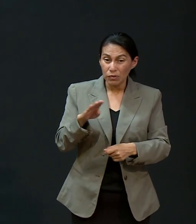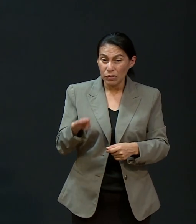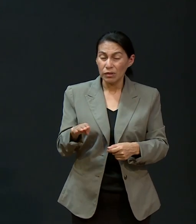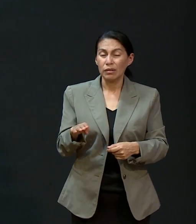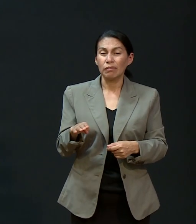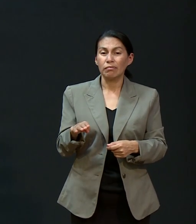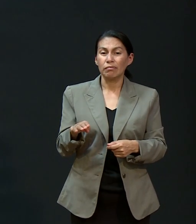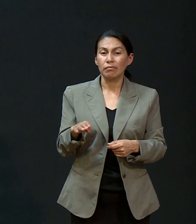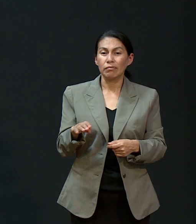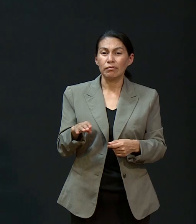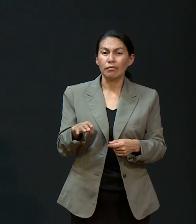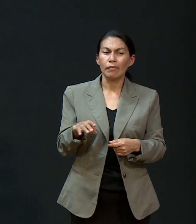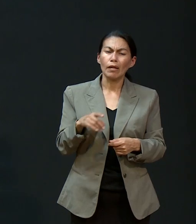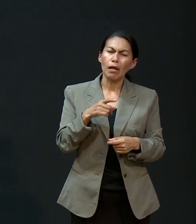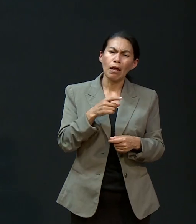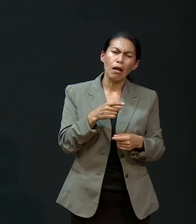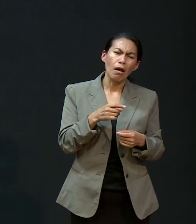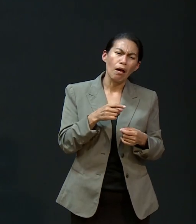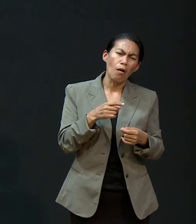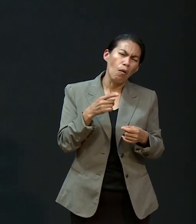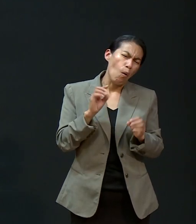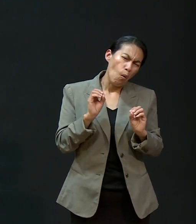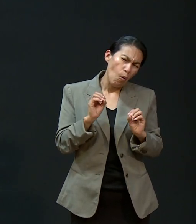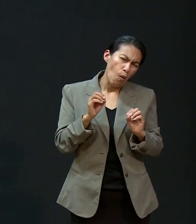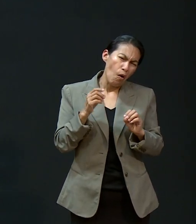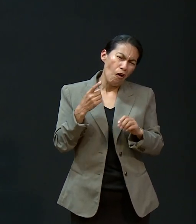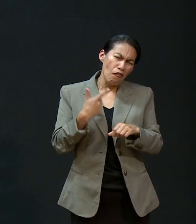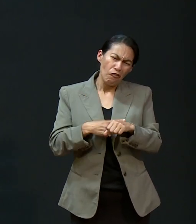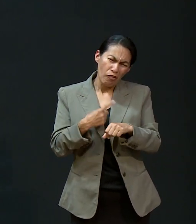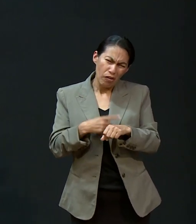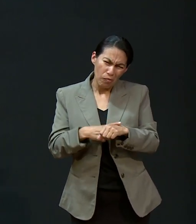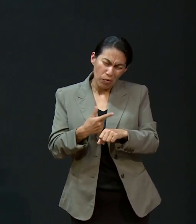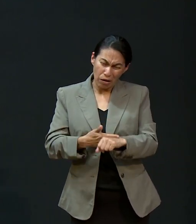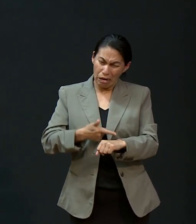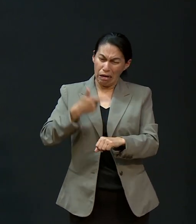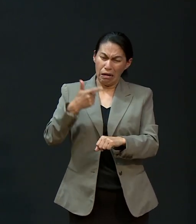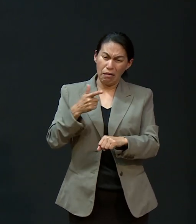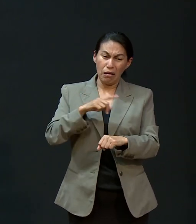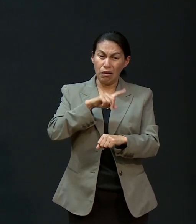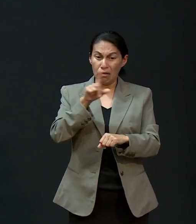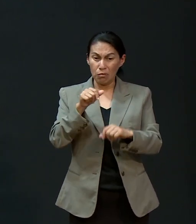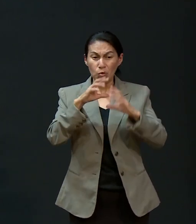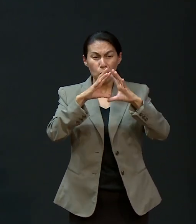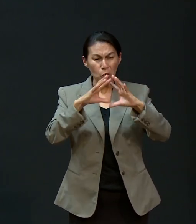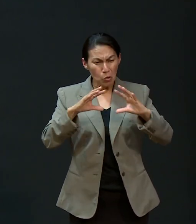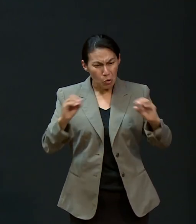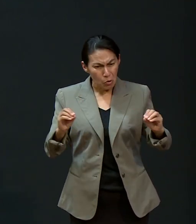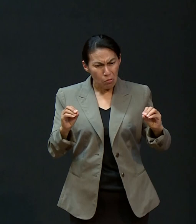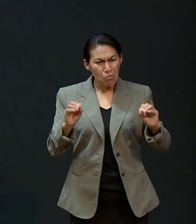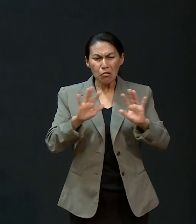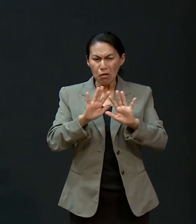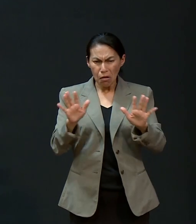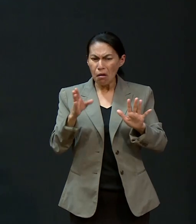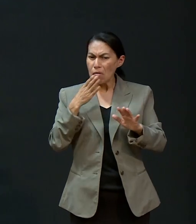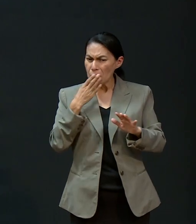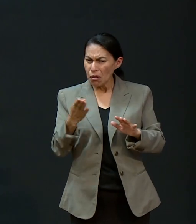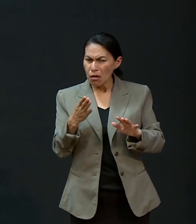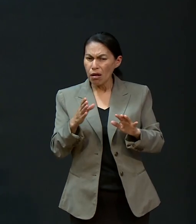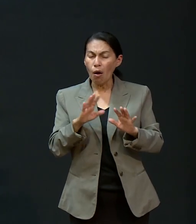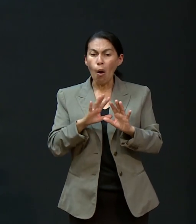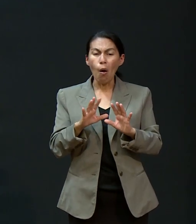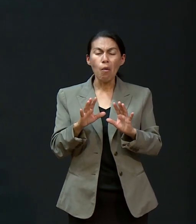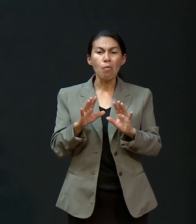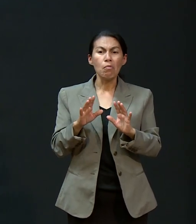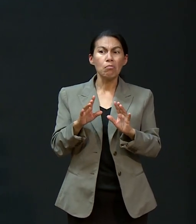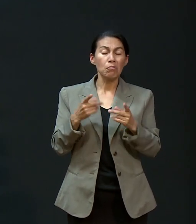y dicen, no, que se sanó a abuelito, se sanó a mi tía, y mi hermano está bien, salió del hospital sin ningún